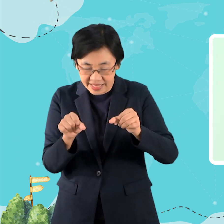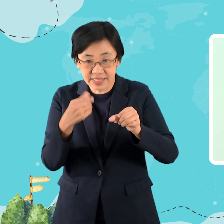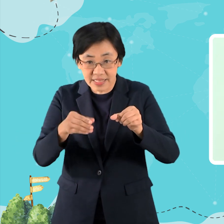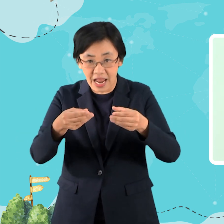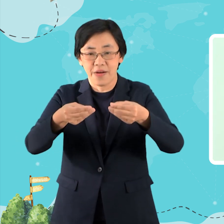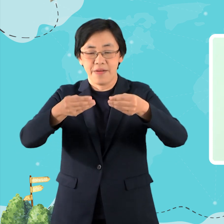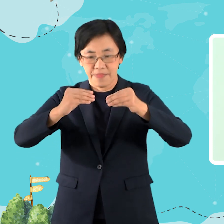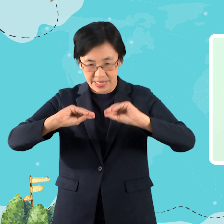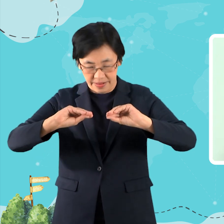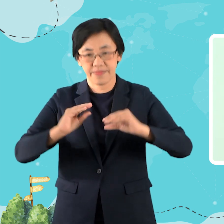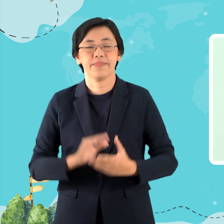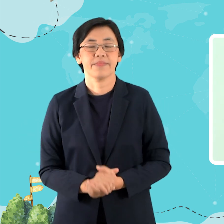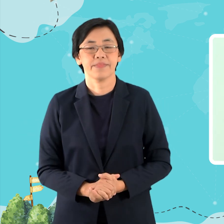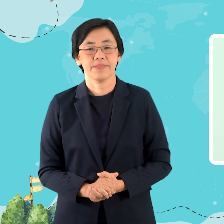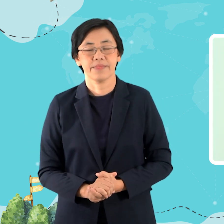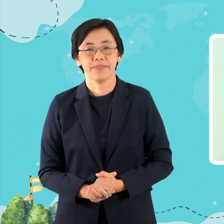ากนั้นเปิดออก